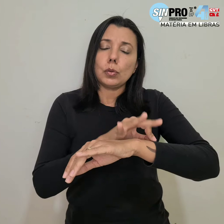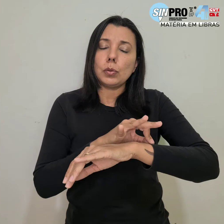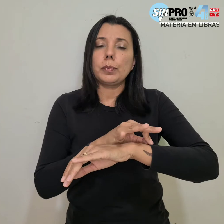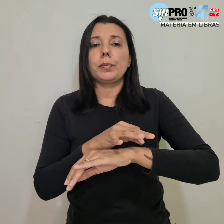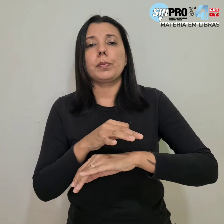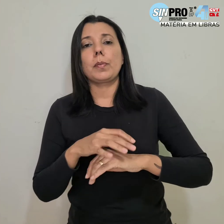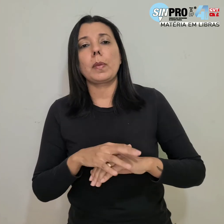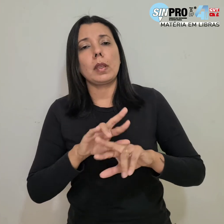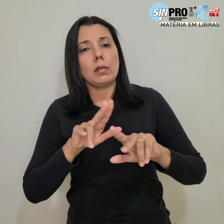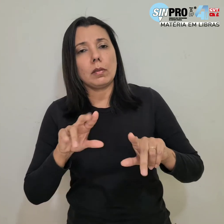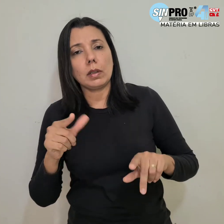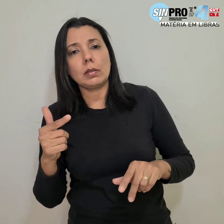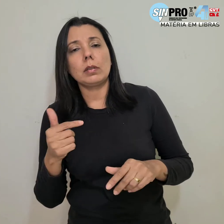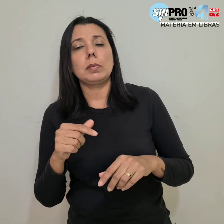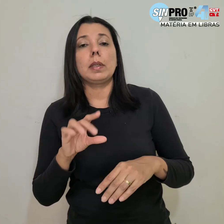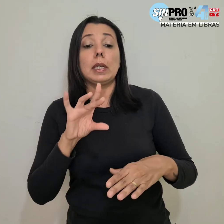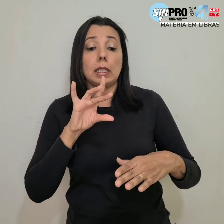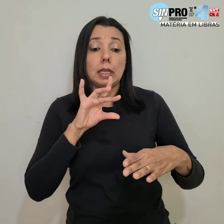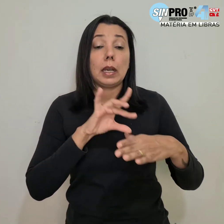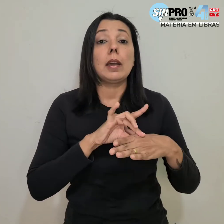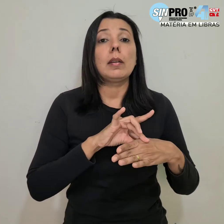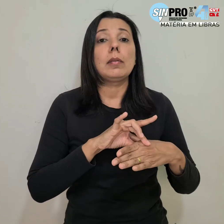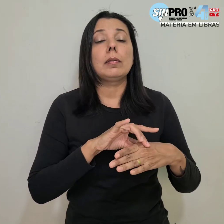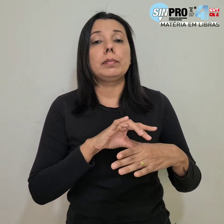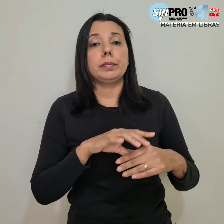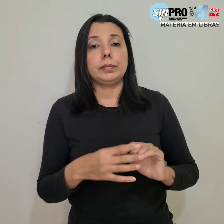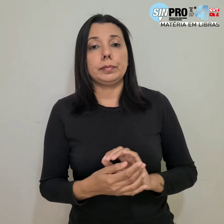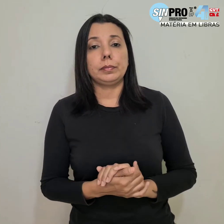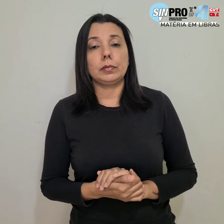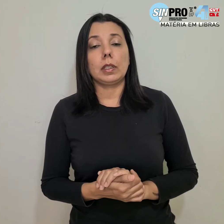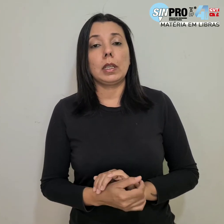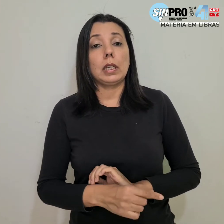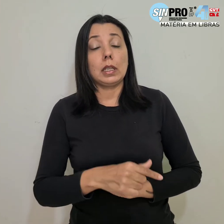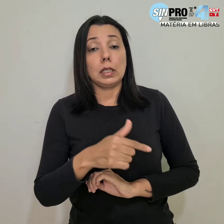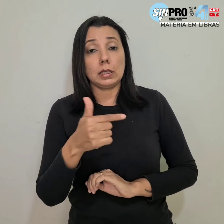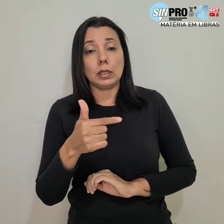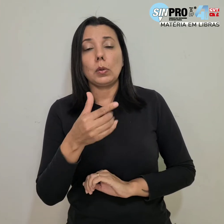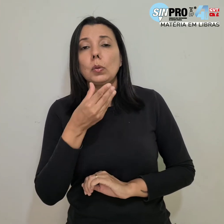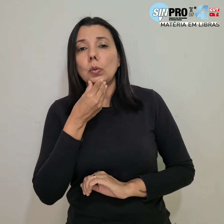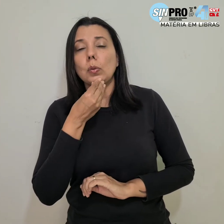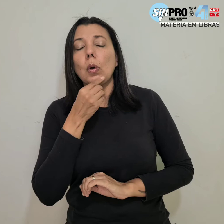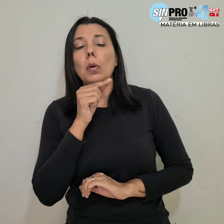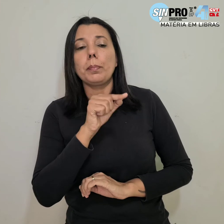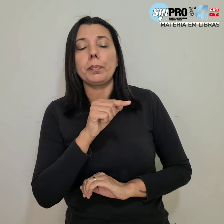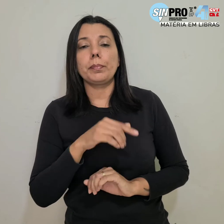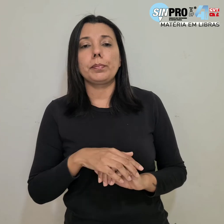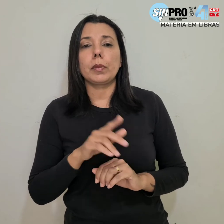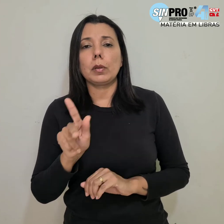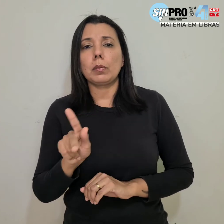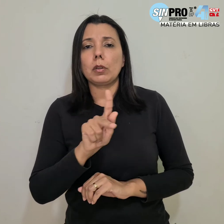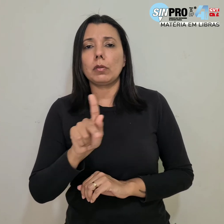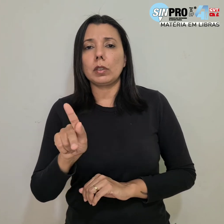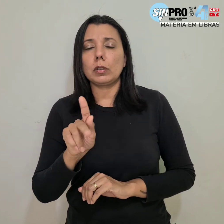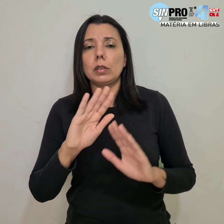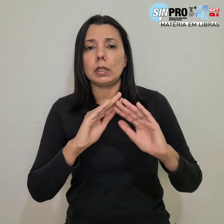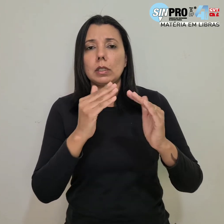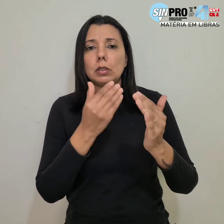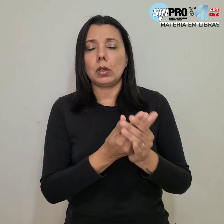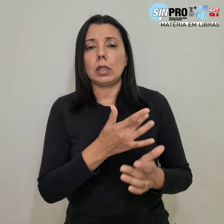ao Zika e ao HIV. Segundo Albert Koch, professor da Escola de